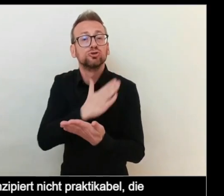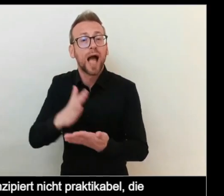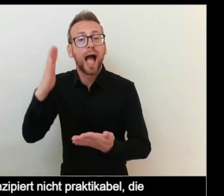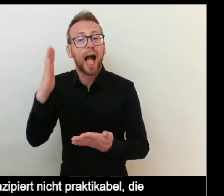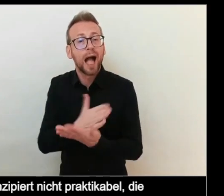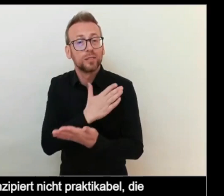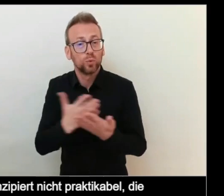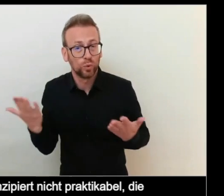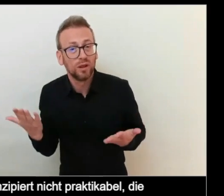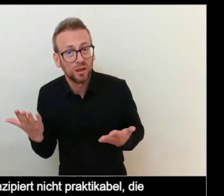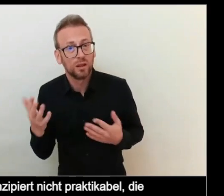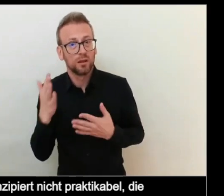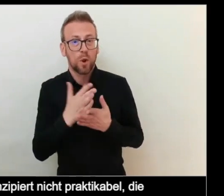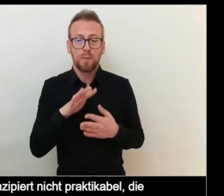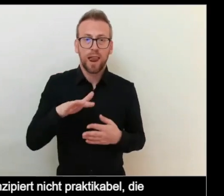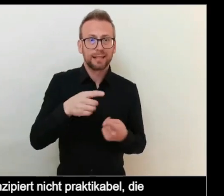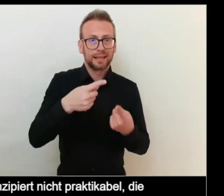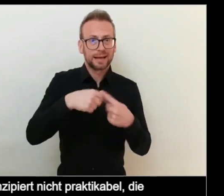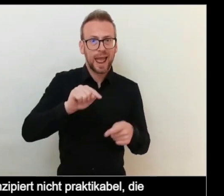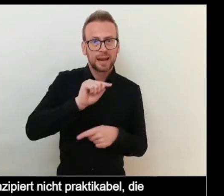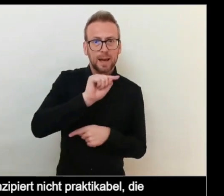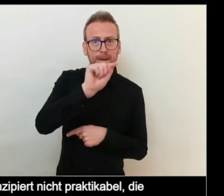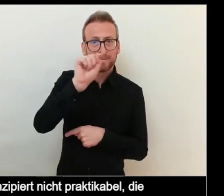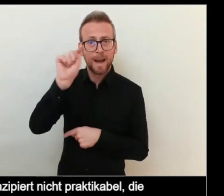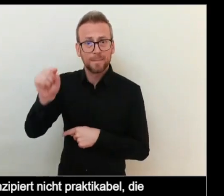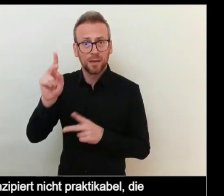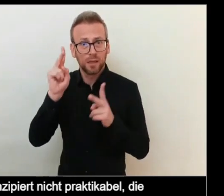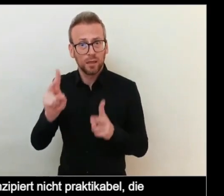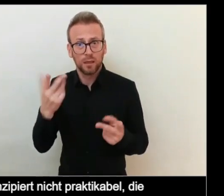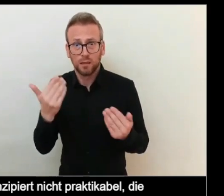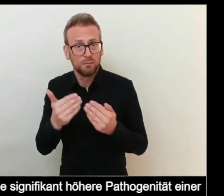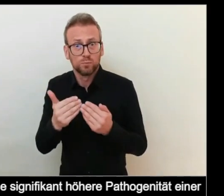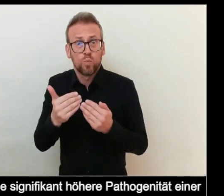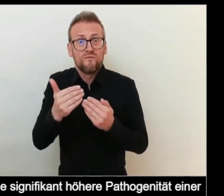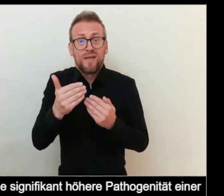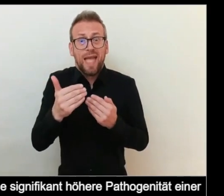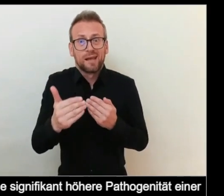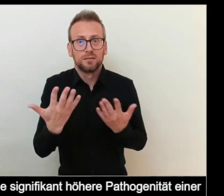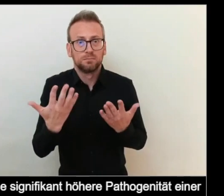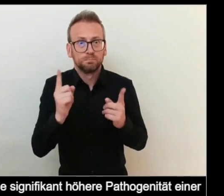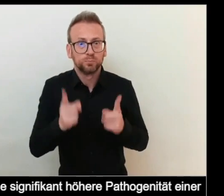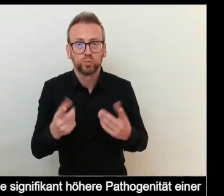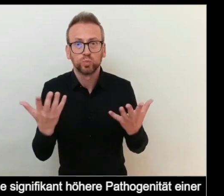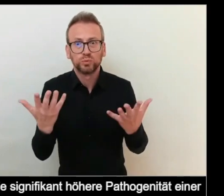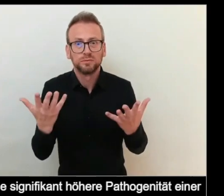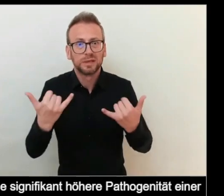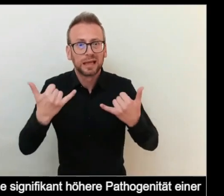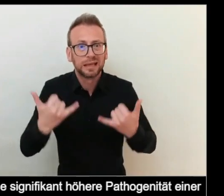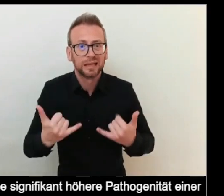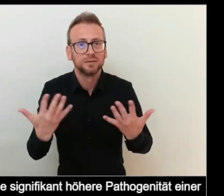erst einmal beiseite gelegt. Wir haben deshalb, und es ist interessant, die Diskussionen, die jetzt aufkommen,